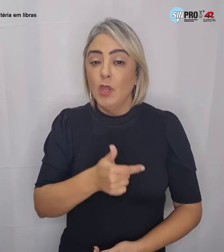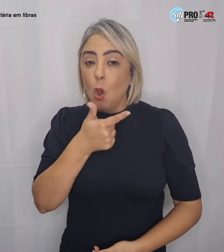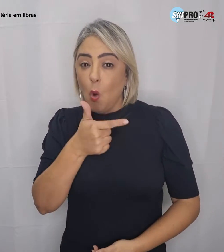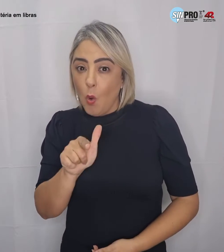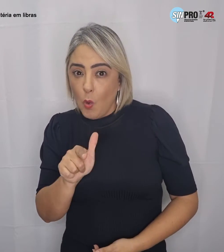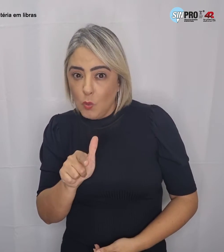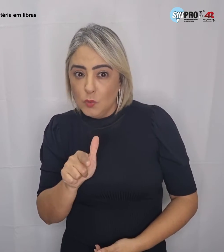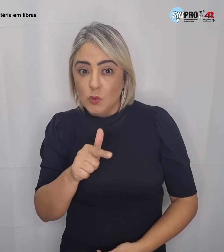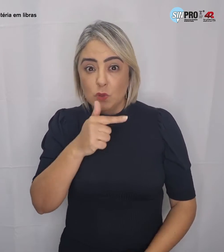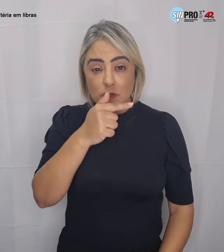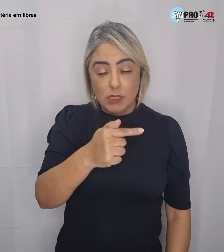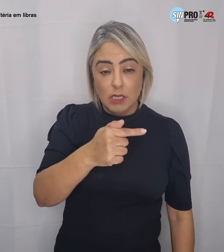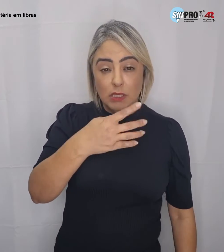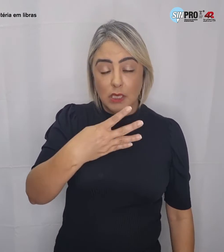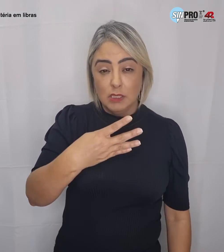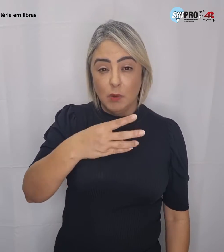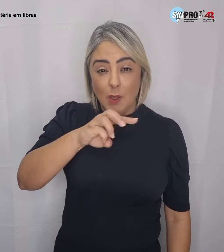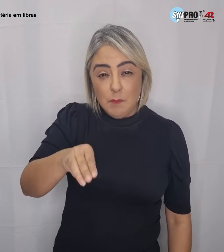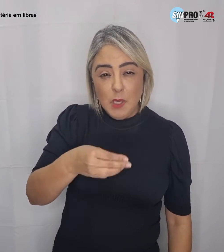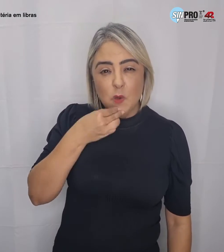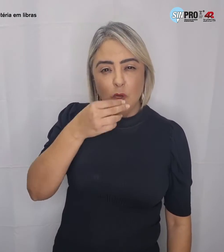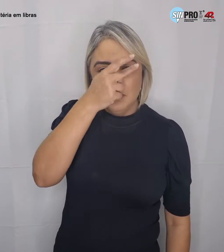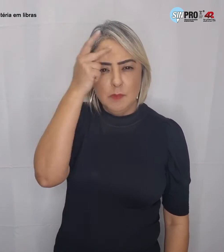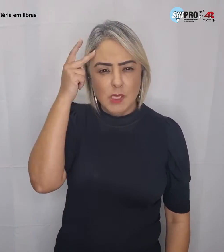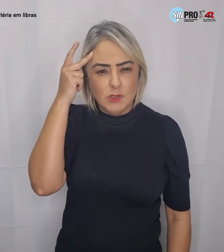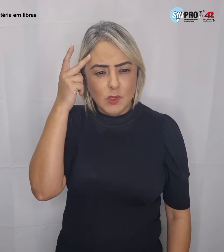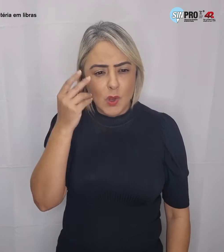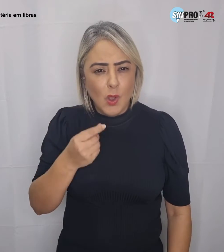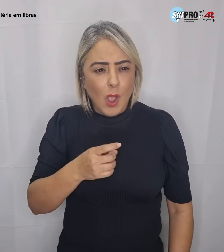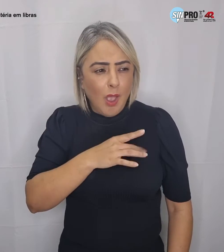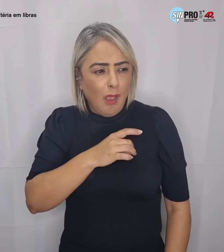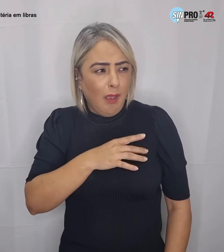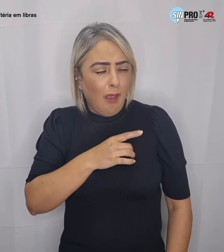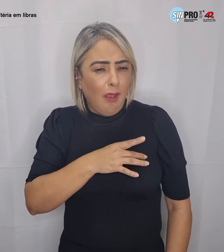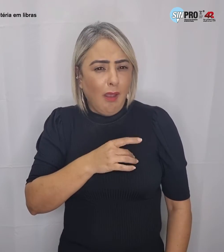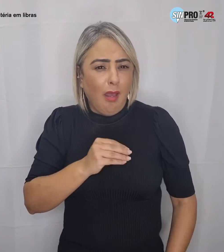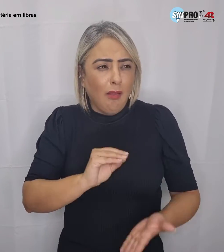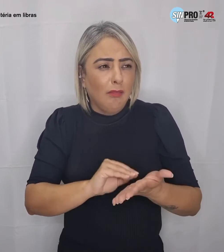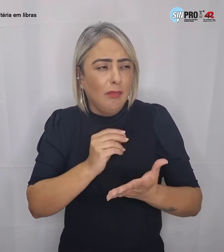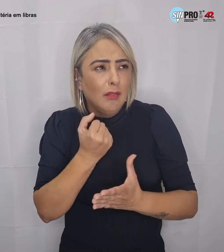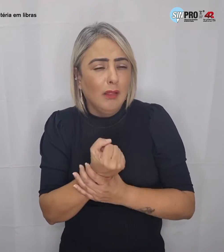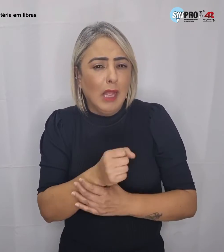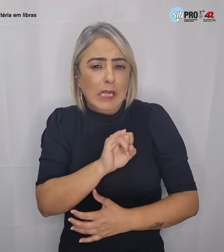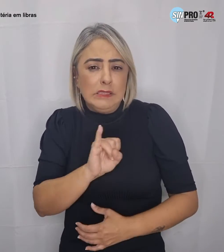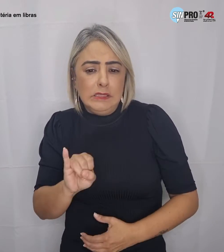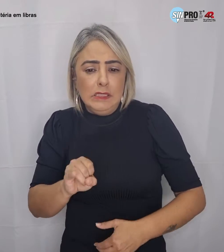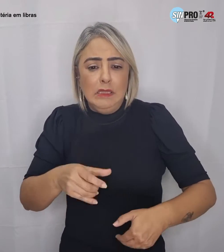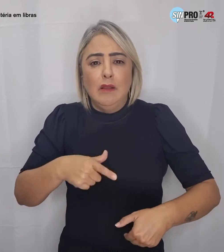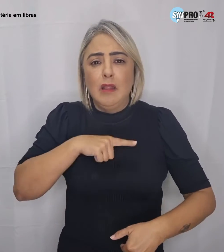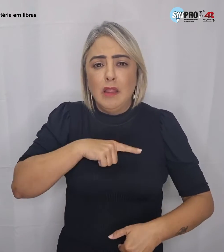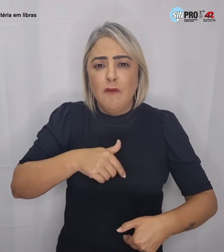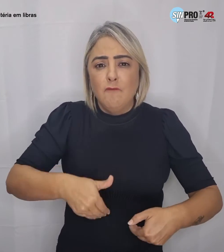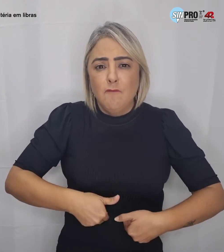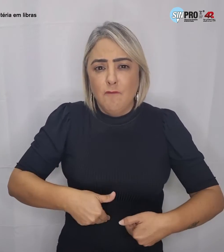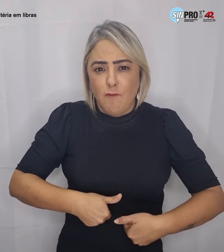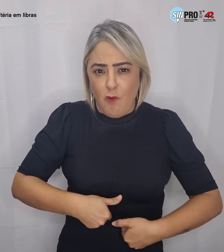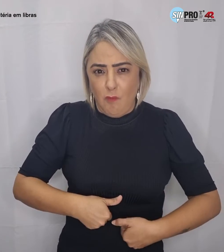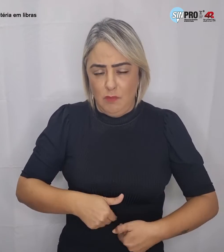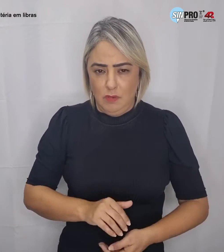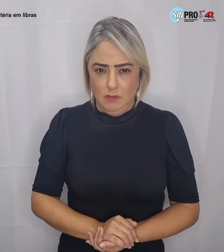outros 74 milhões vivem inseguros sobre se vão acabar passando por isso.